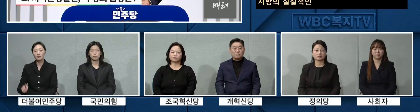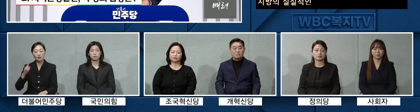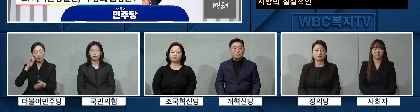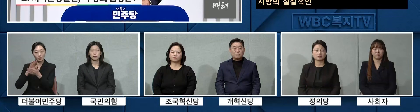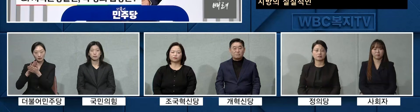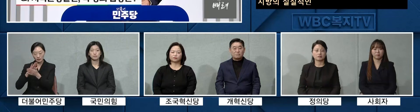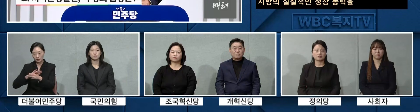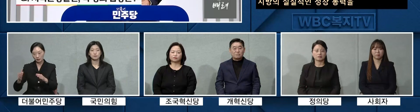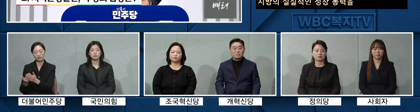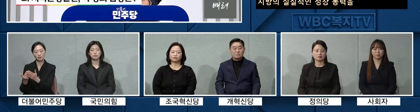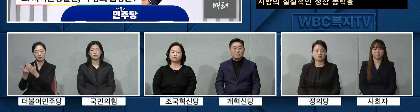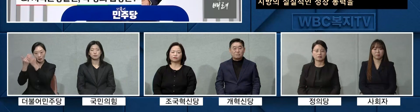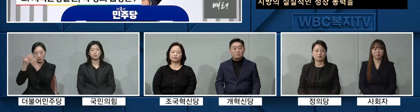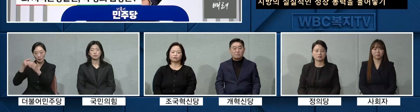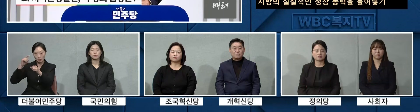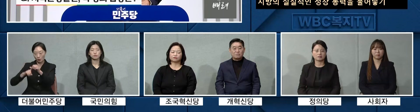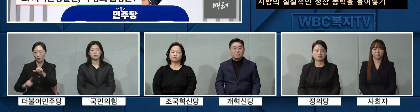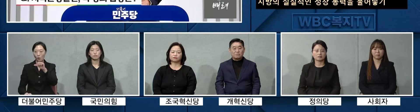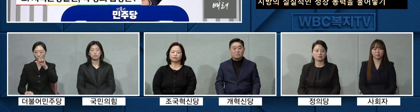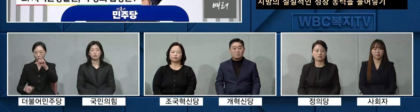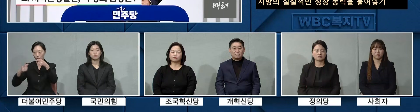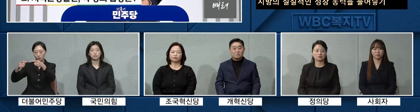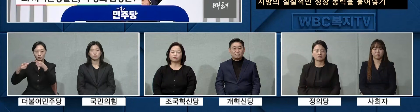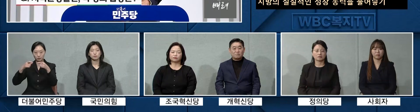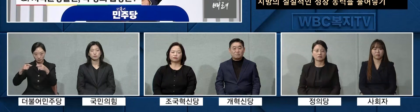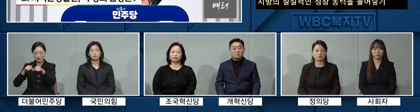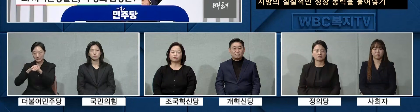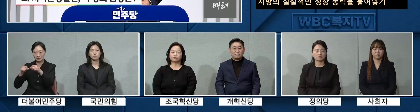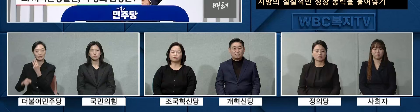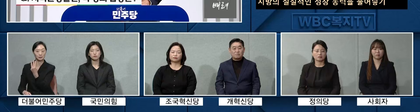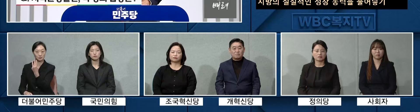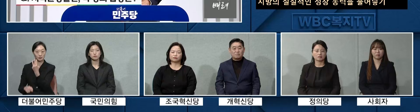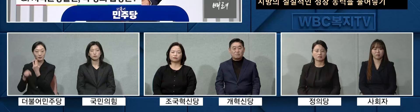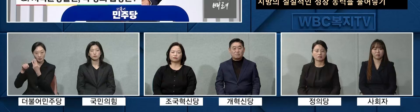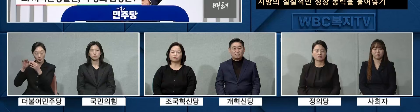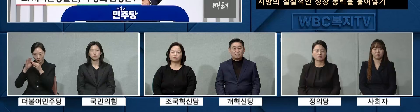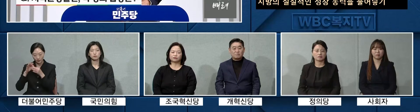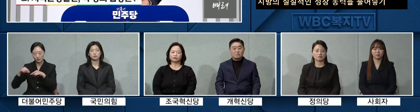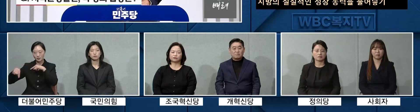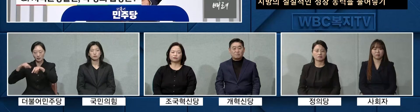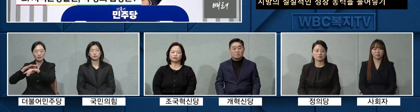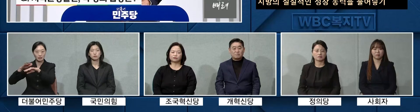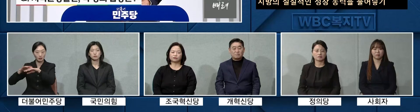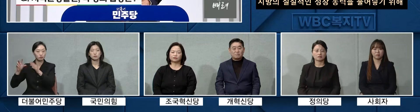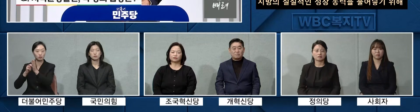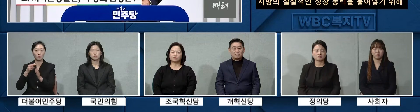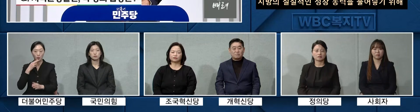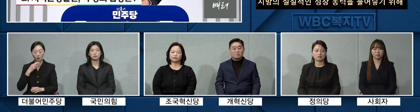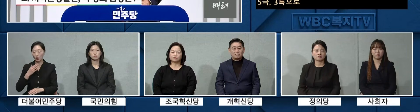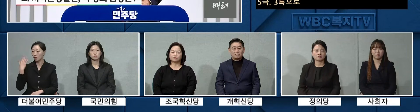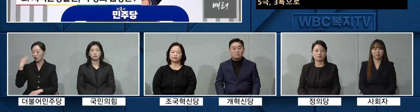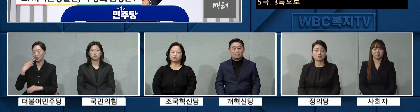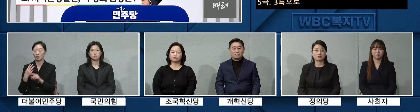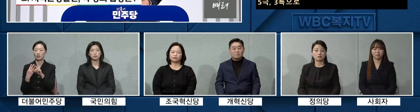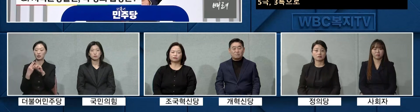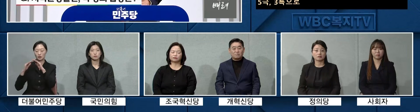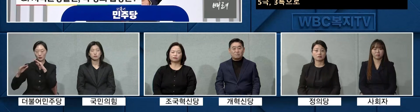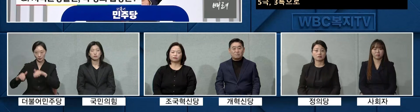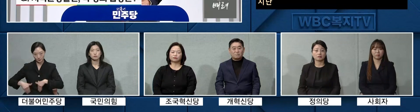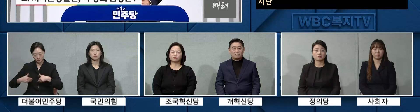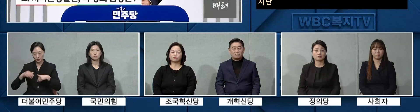3특 체제로의 행정통합도 추진되고 있습니다. 지난 3월 전남 광주 통합법이 처리되었고 오는 6월